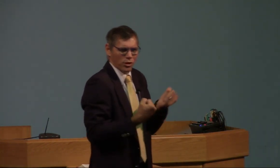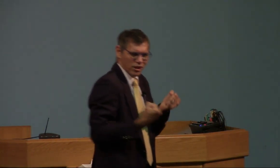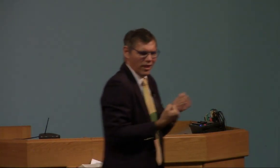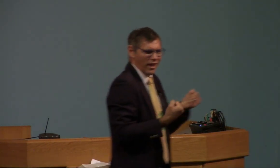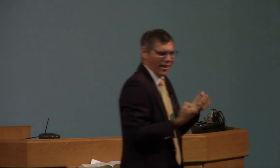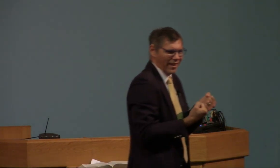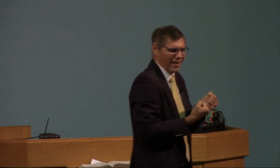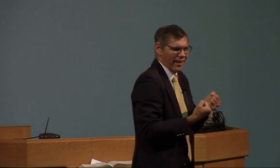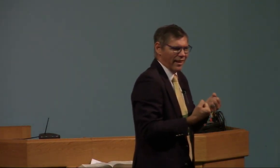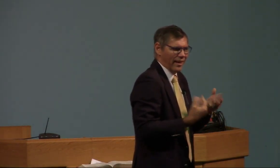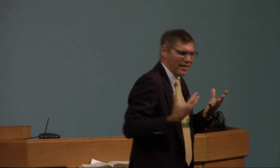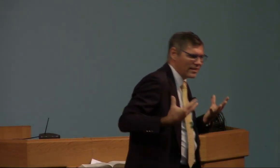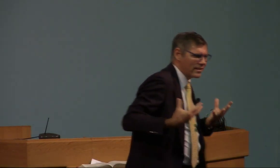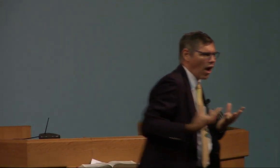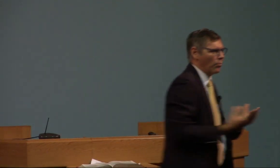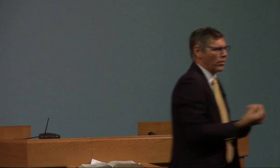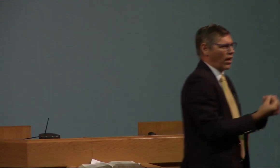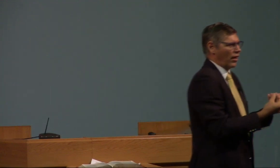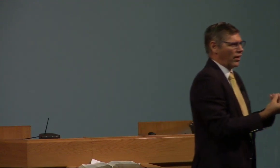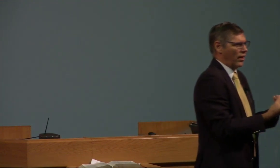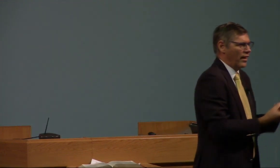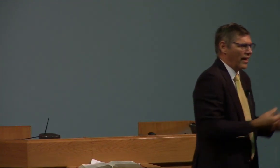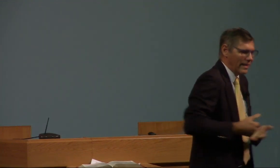ondersteun, en saam te gaan en te help.